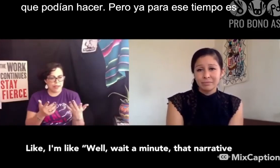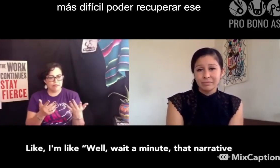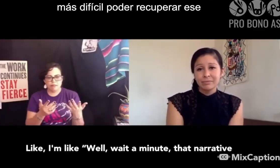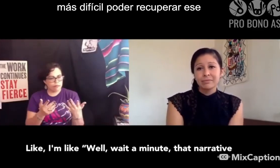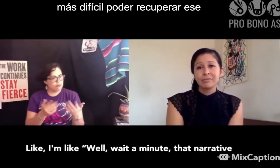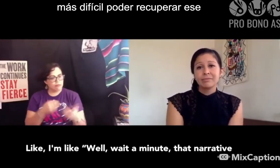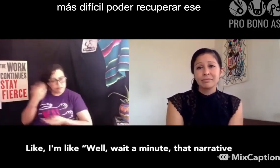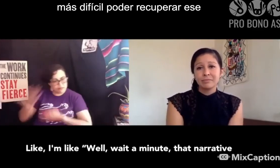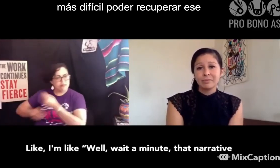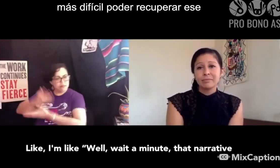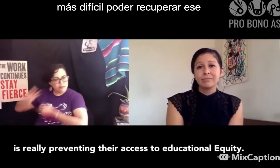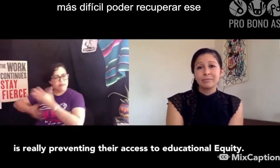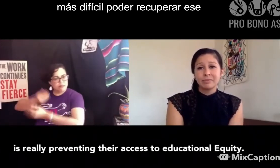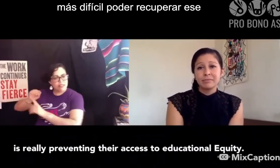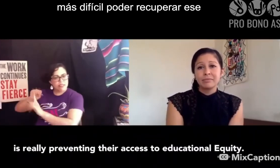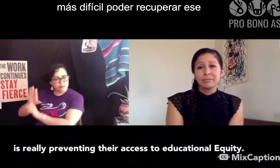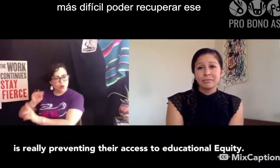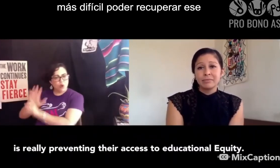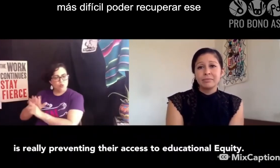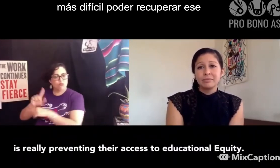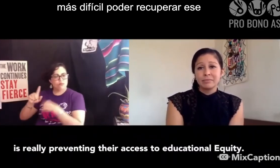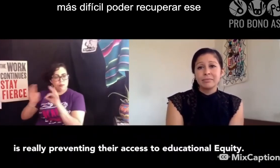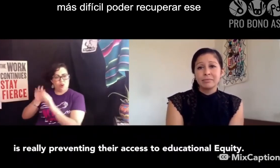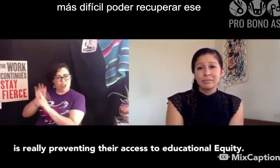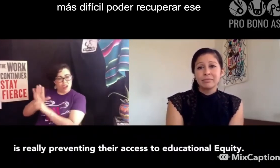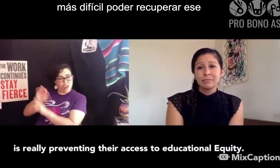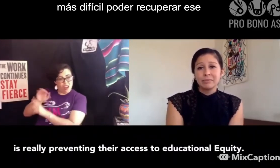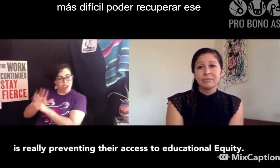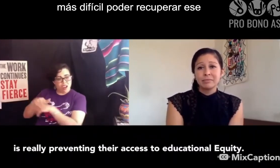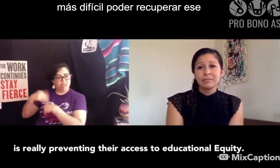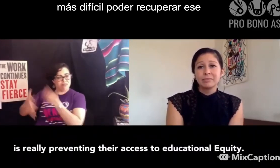tiempo es más difícil poder